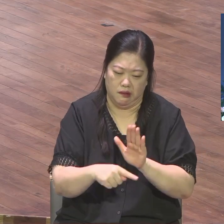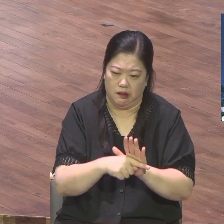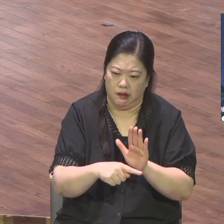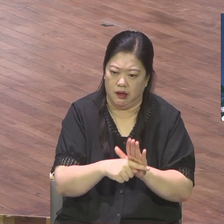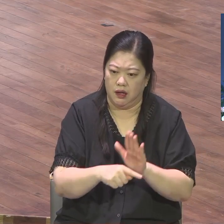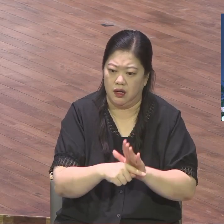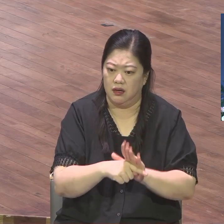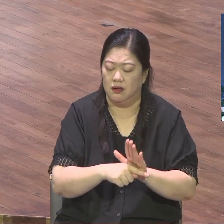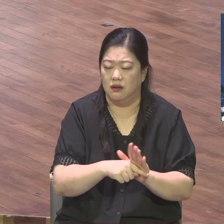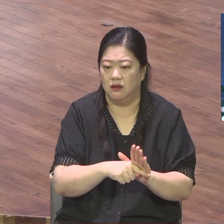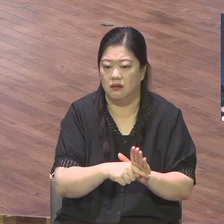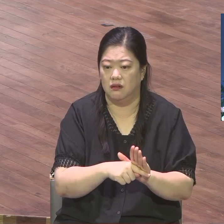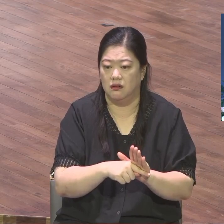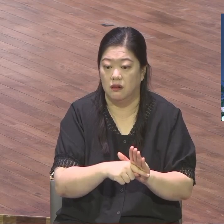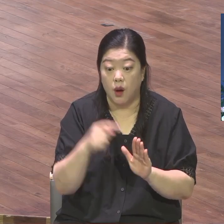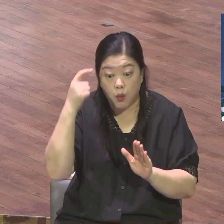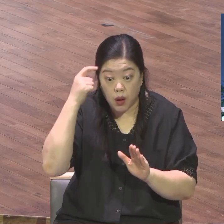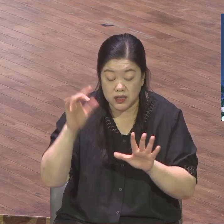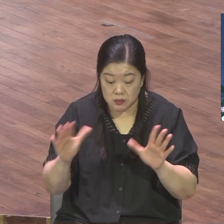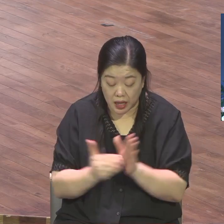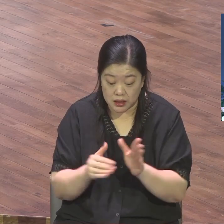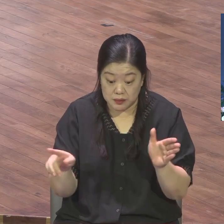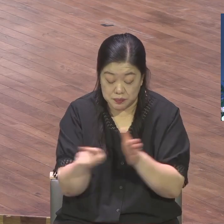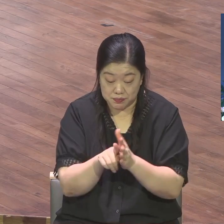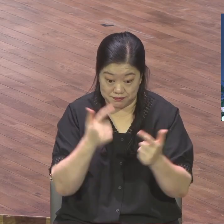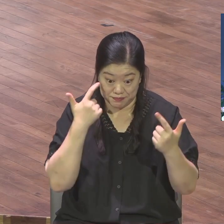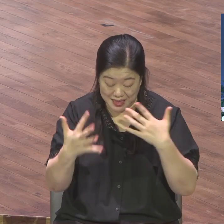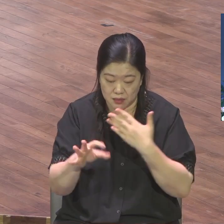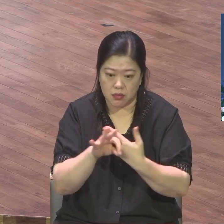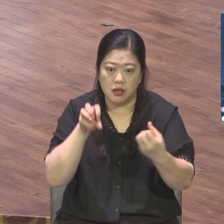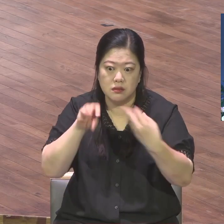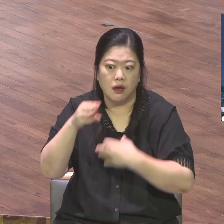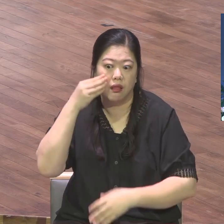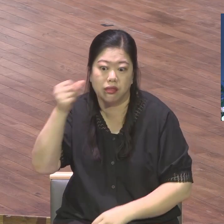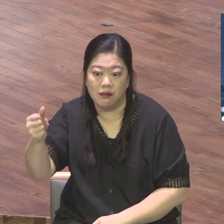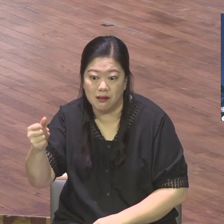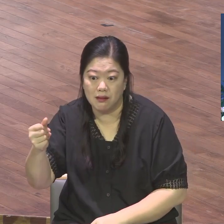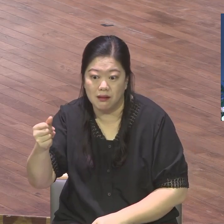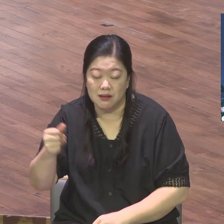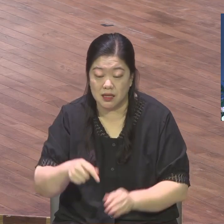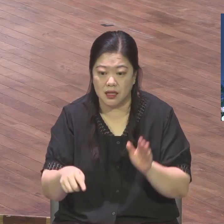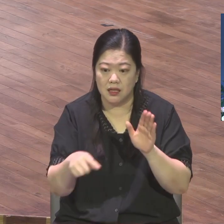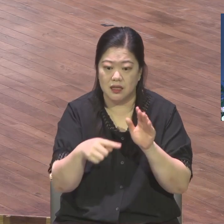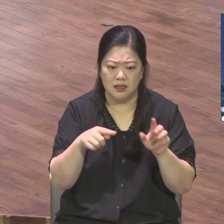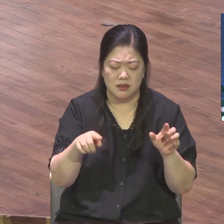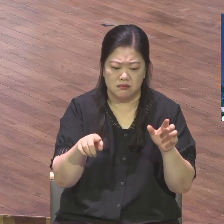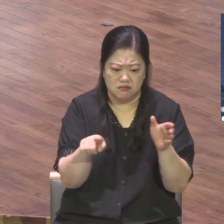응답 못 받았으니까. 믿음이 성장이 안 돼. 교회를 30년을 다녀도.